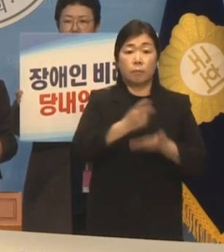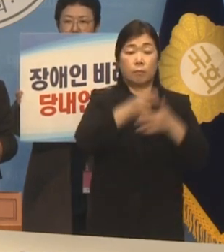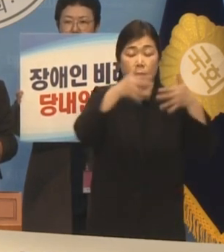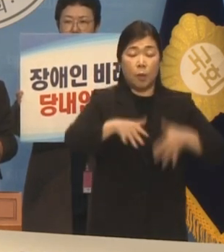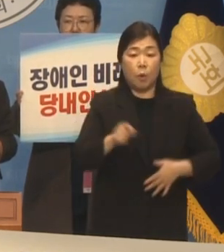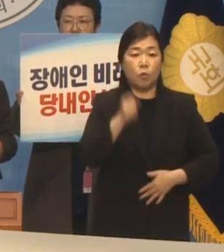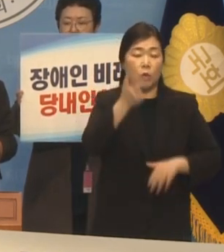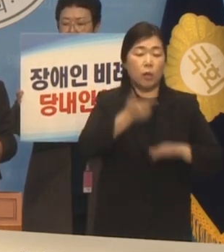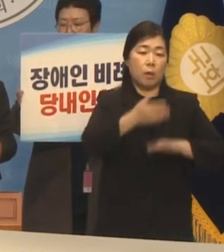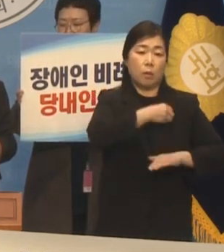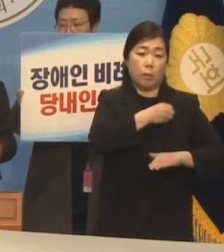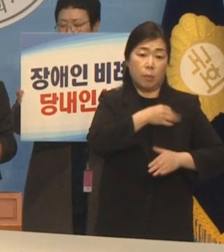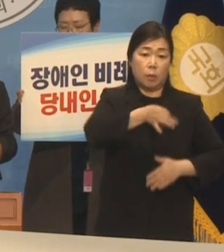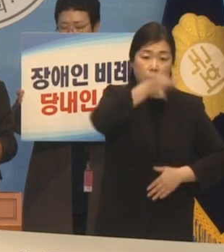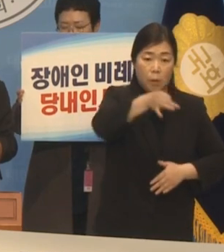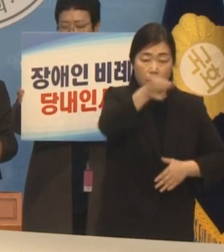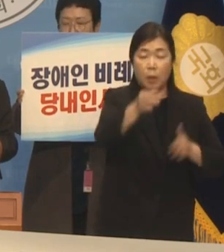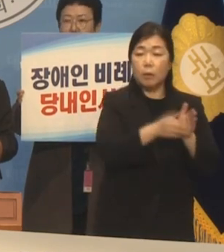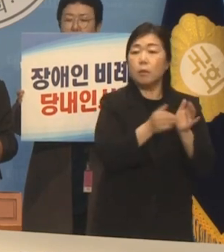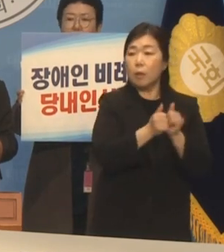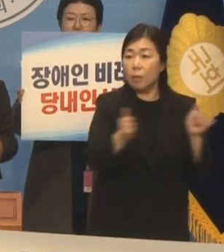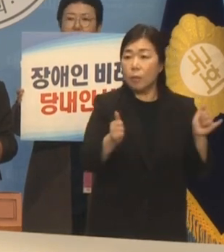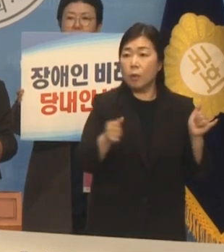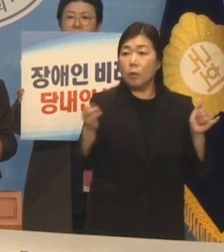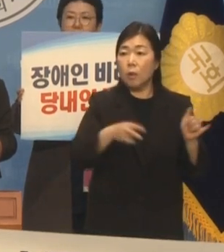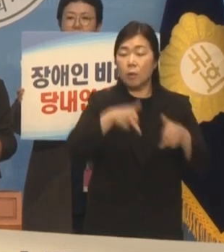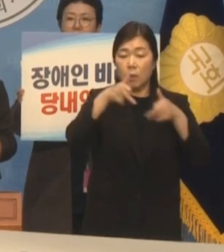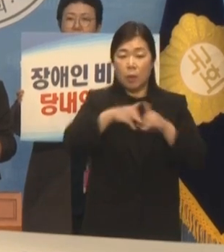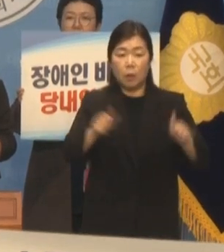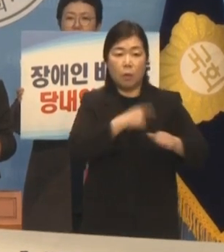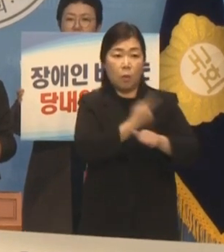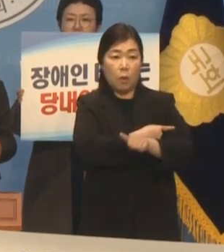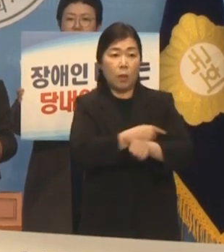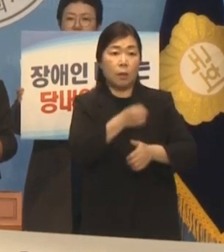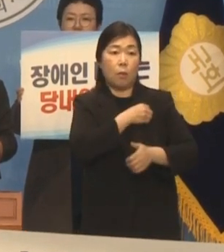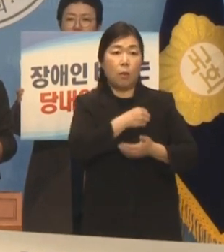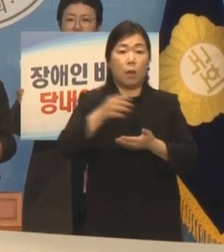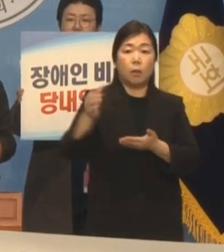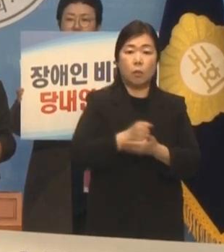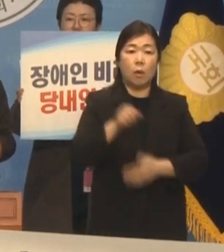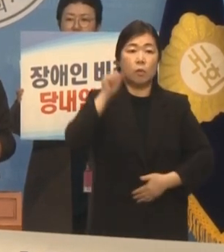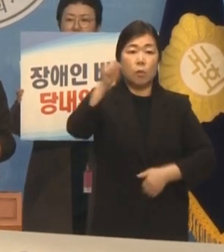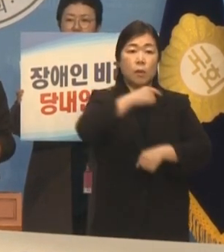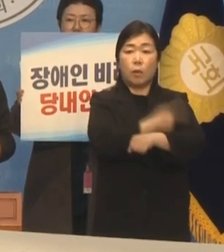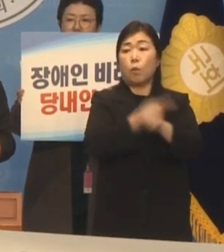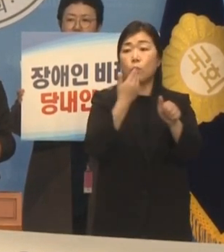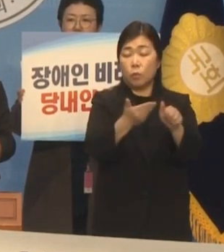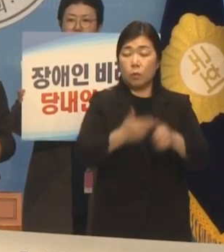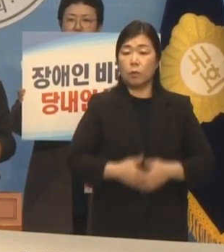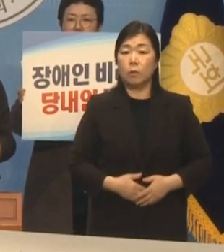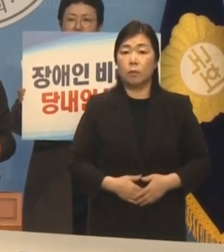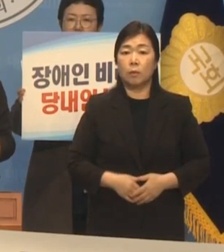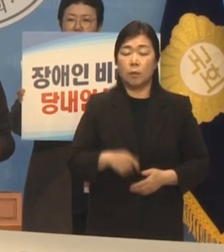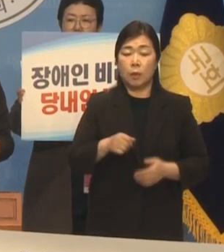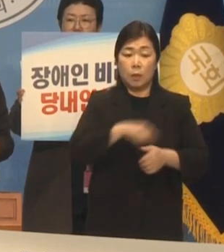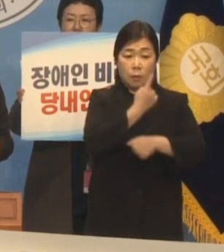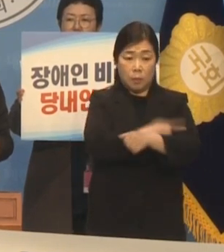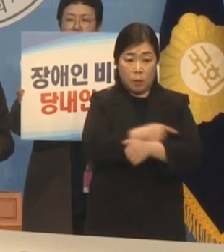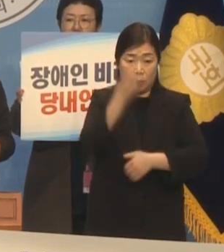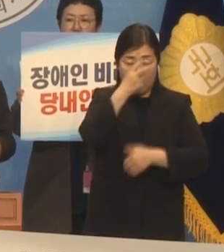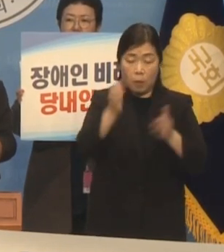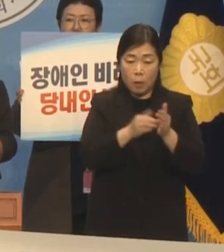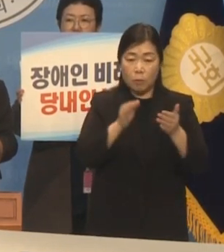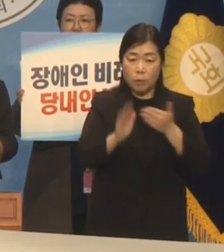장애인 권리당원을 대상으로 출마 자격을 부여하고 당해 출마 적격심사를 거친